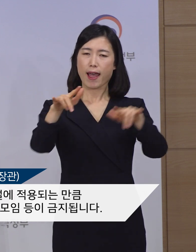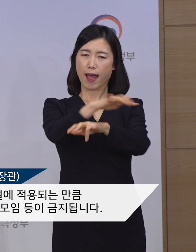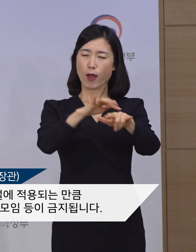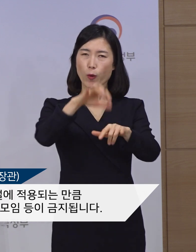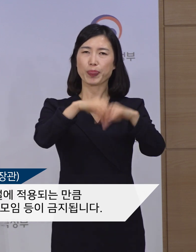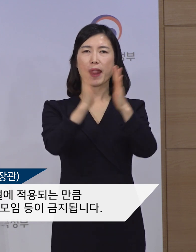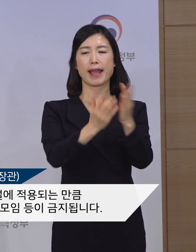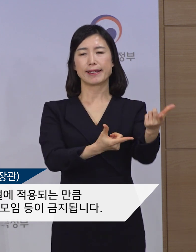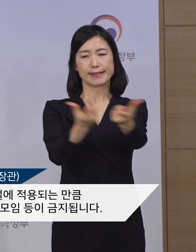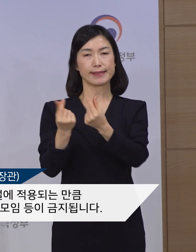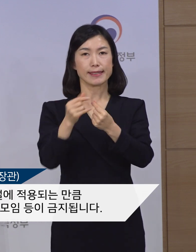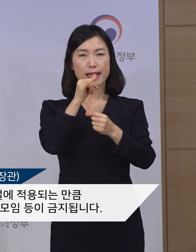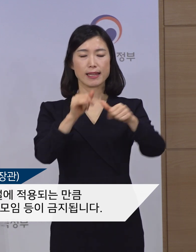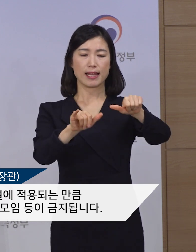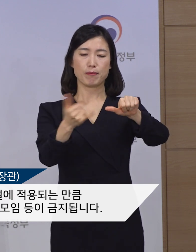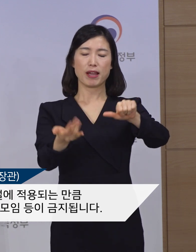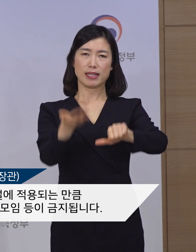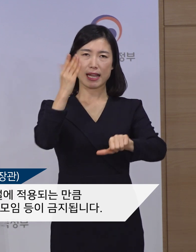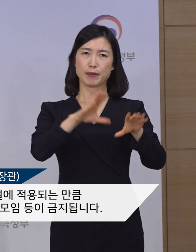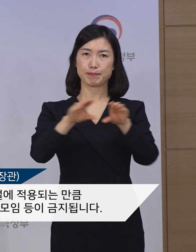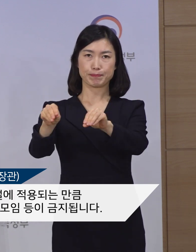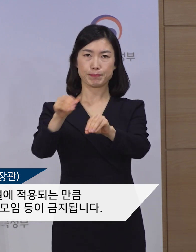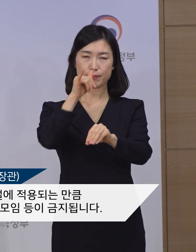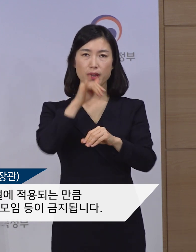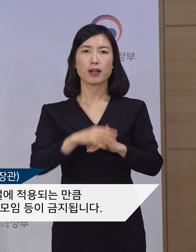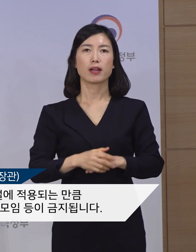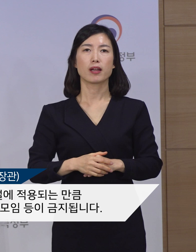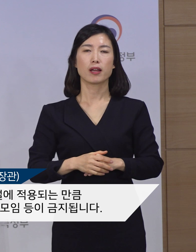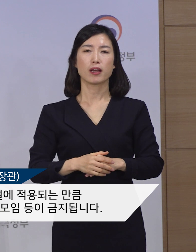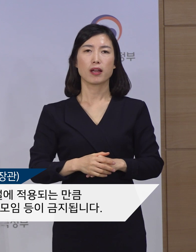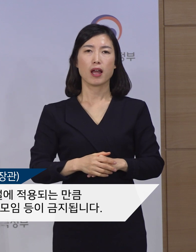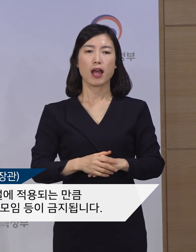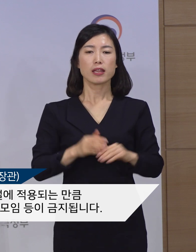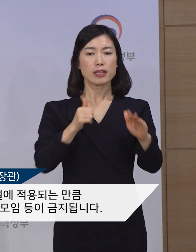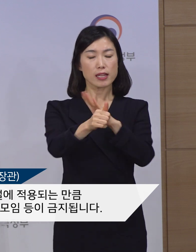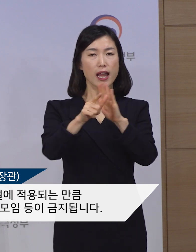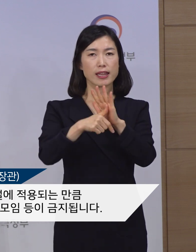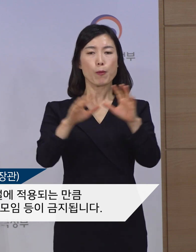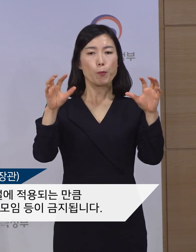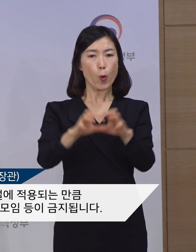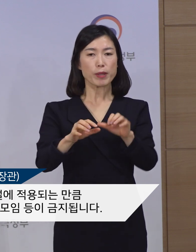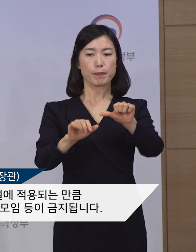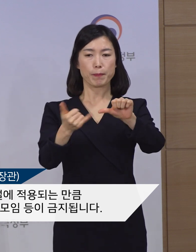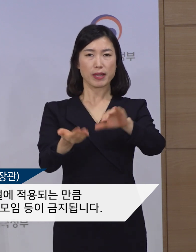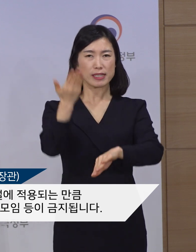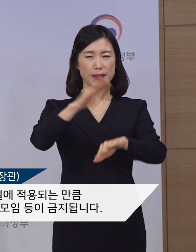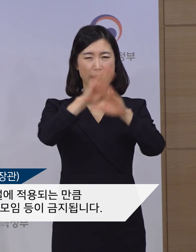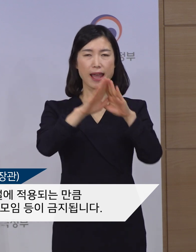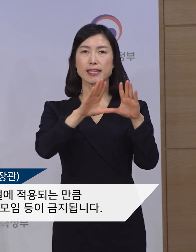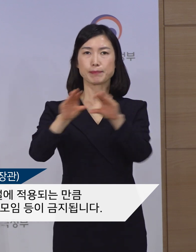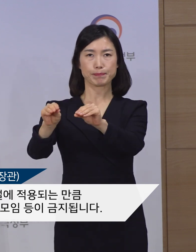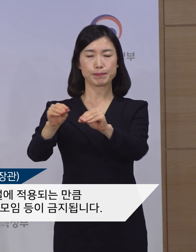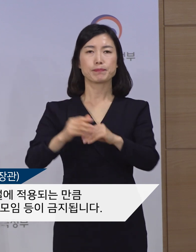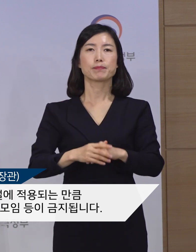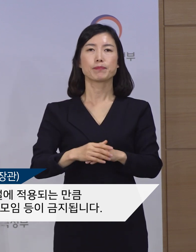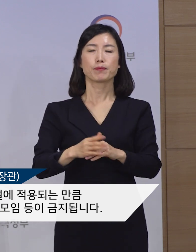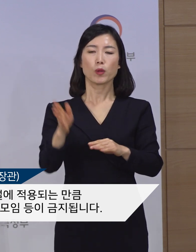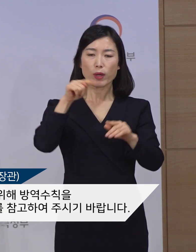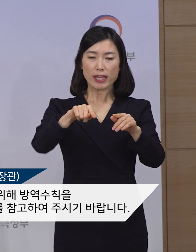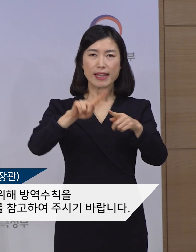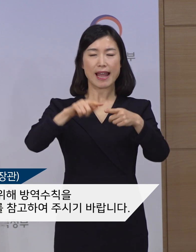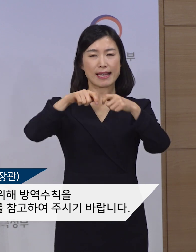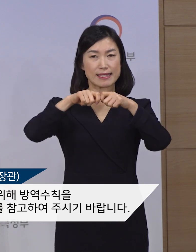모든 다중이용시설에 적용되는 만큼 이들 시설에 대해서도 5명부터의 동반 입장이나 모임 등이